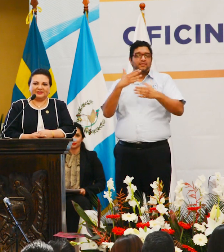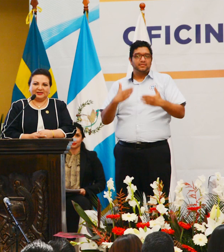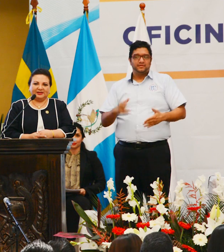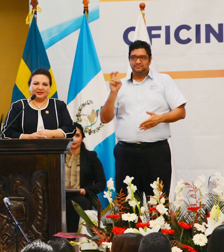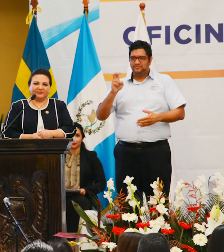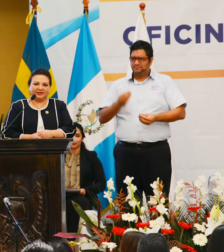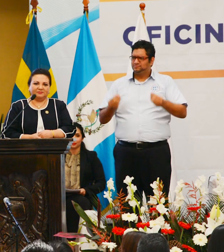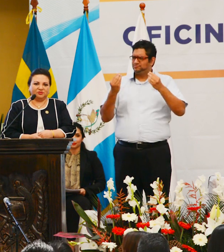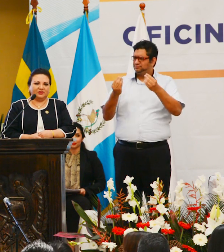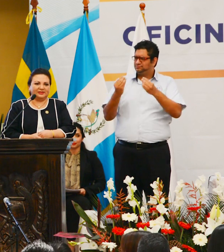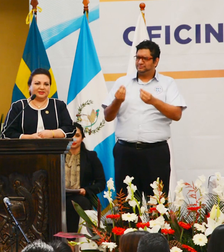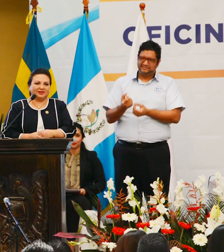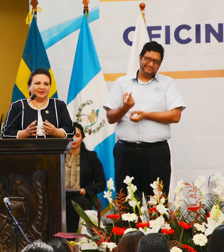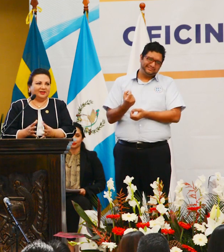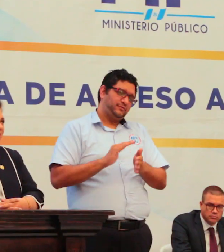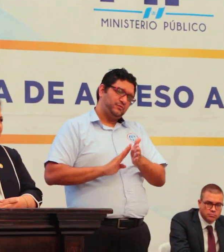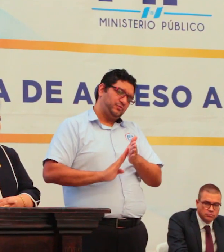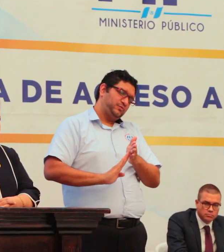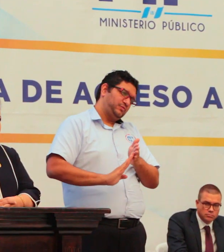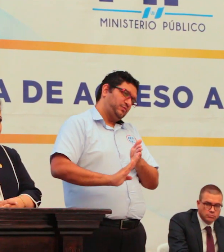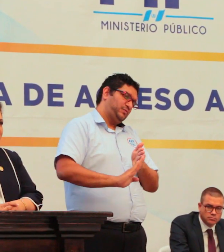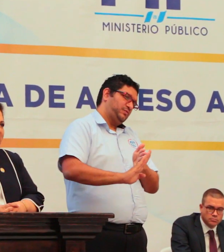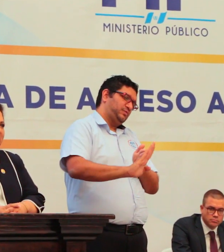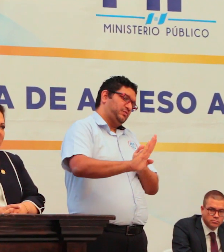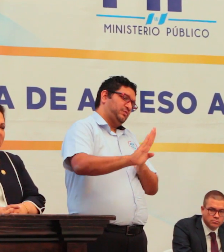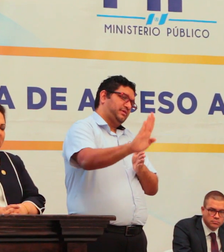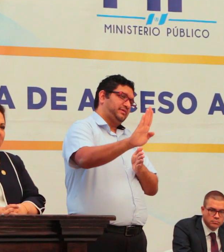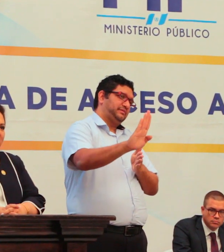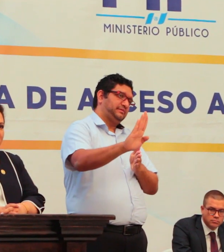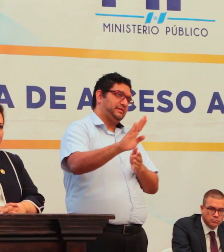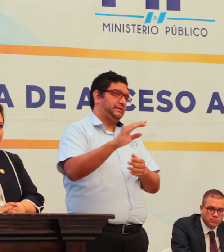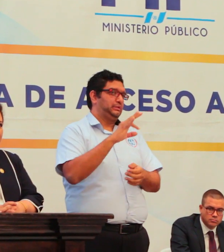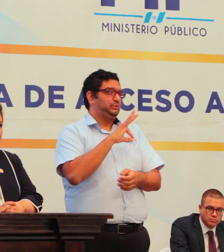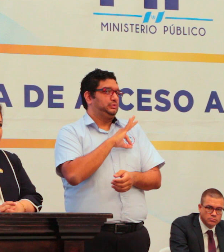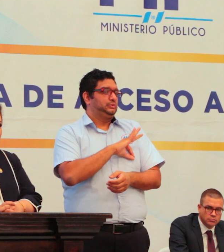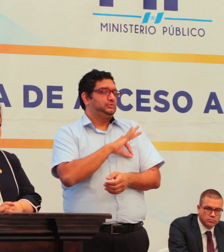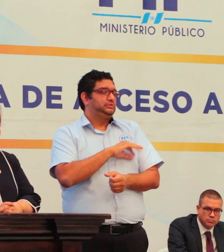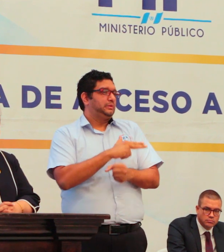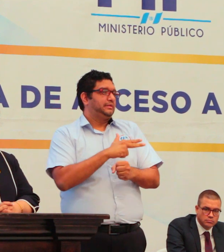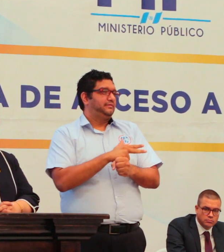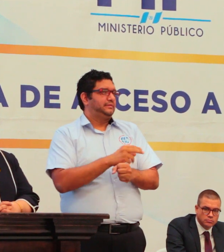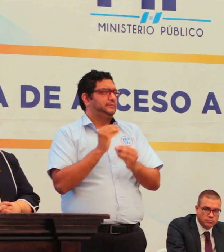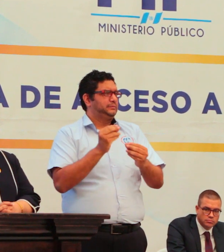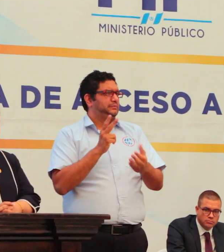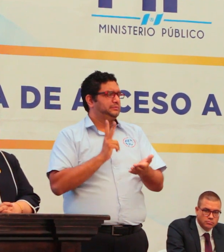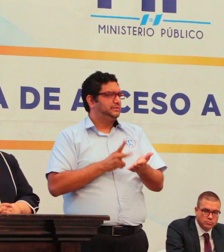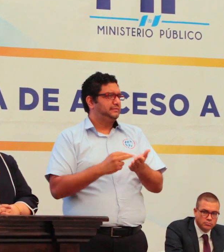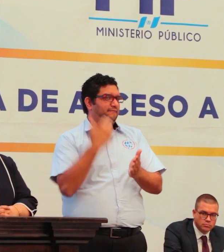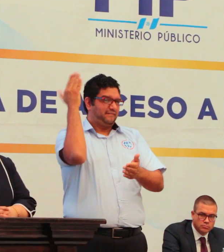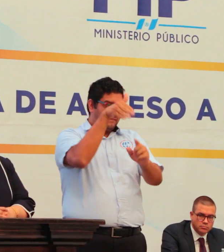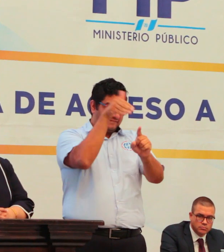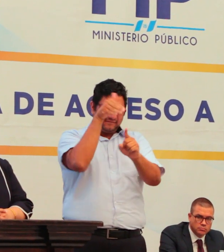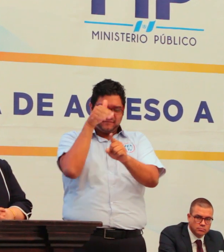y avanzar. Falta mucho en esta cultura a veces que es bastante agresiva con las personas con discapacidad. Sin